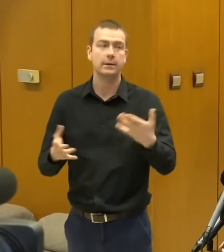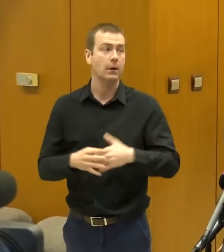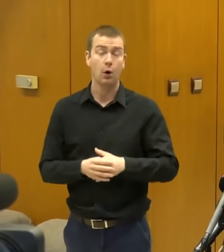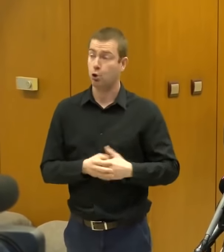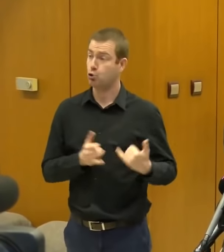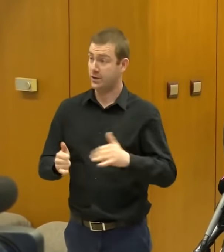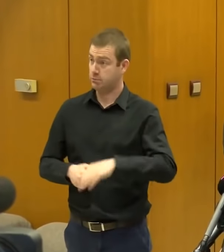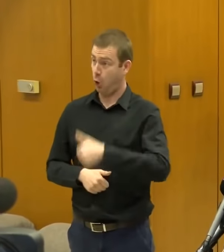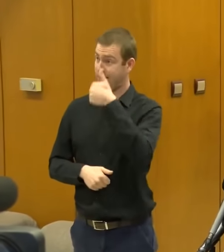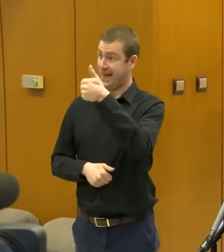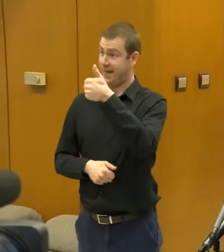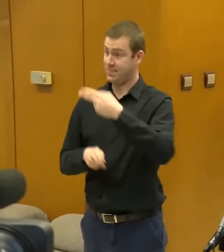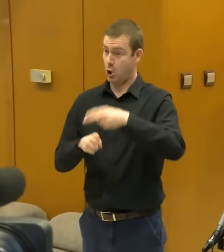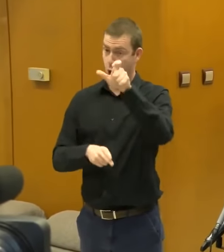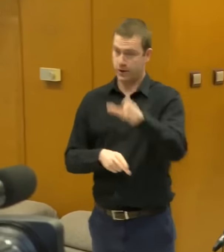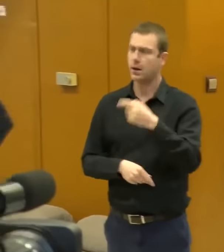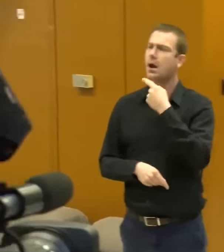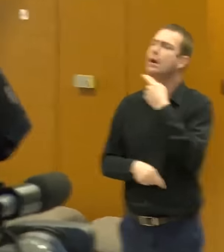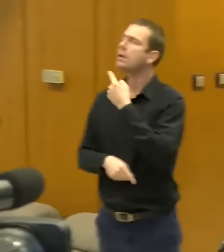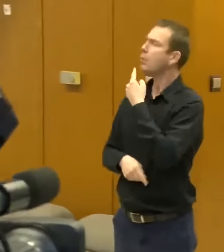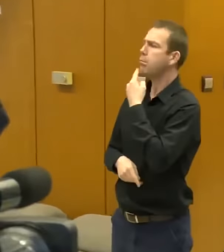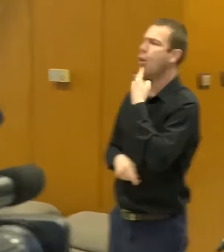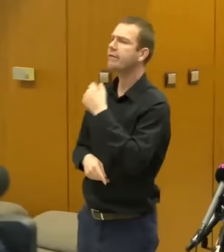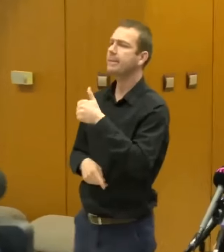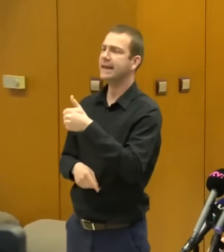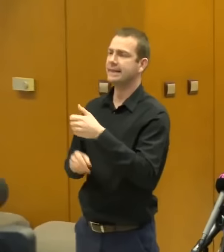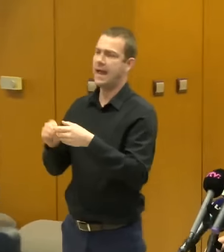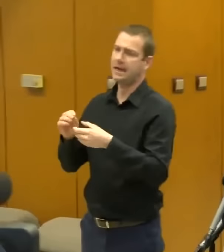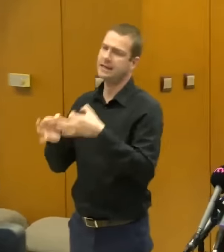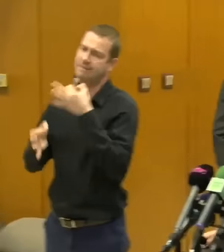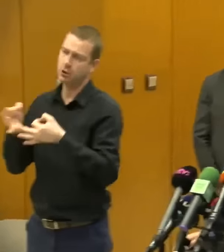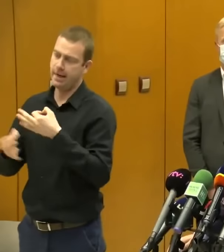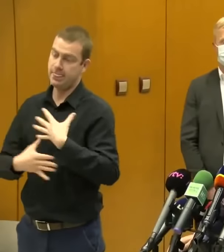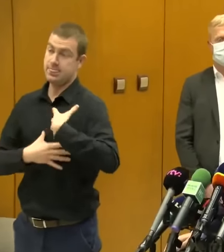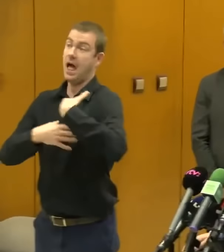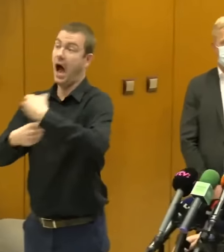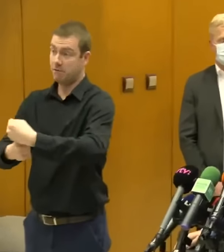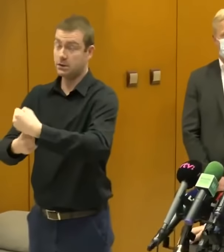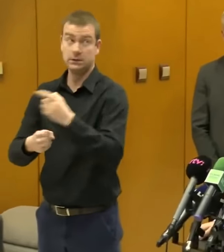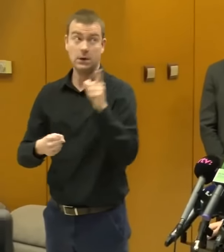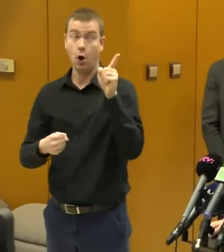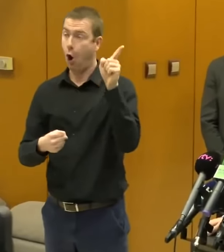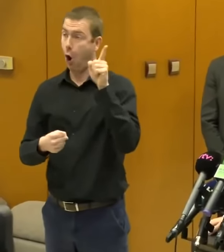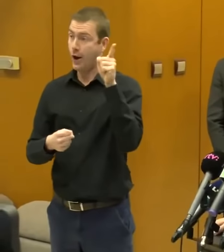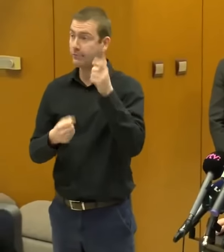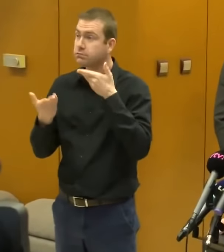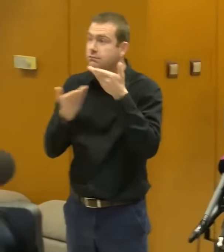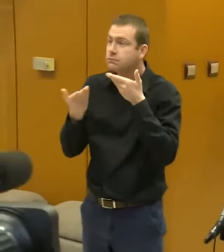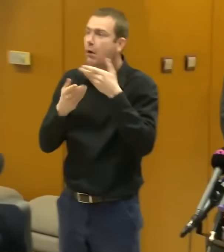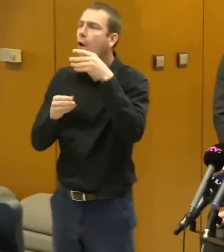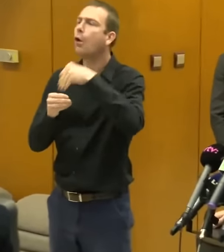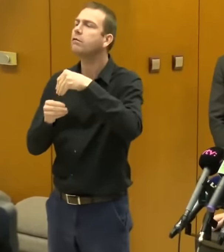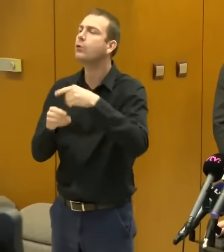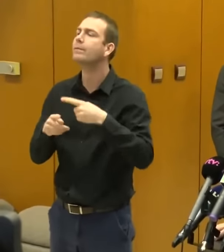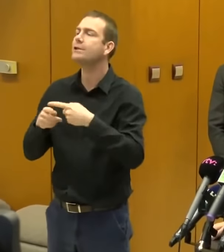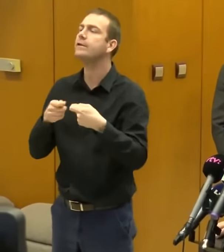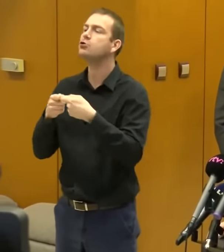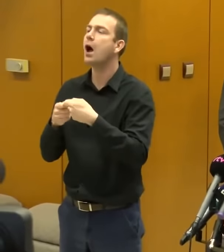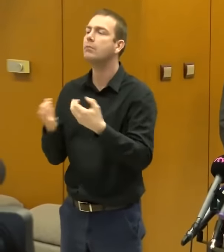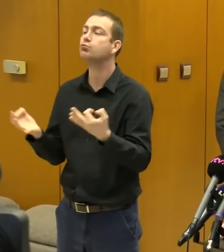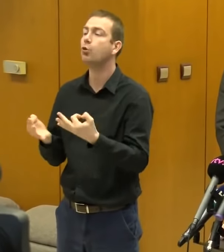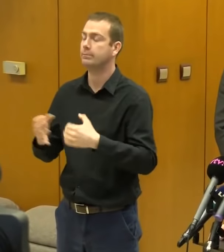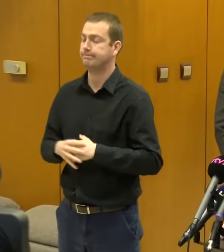Poviem vám teda informáciu jednu. Návrh jeden, ktorý napríklad dnes zaznel na ústrednom krízovom štábe, je aj